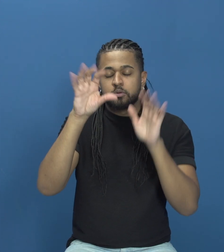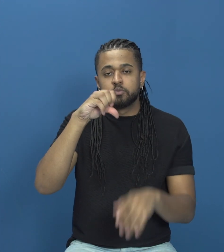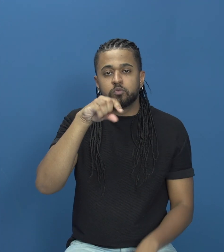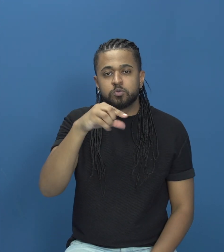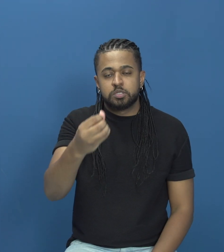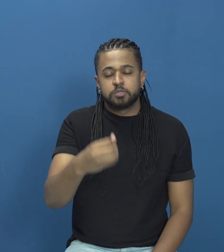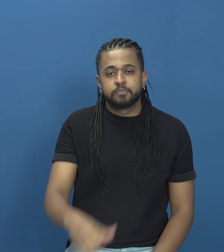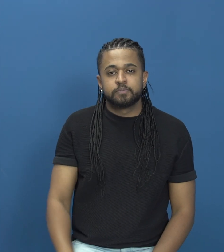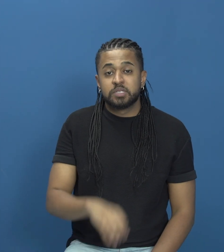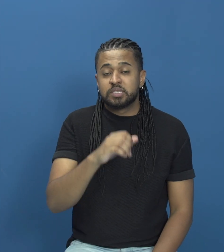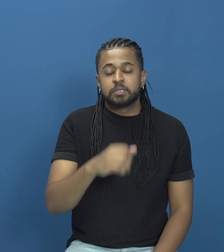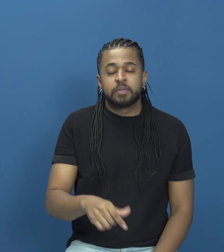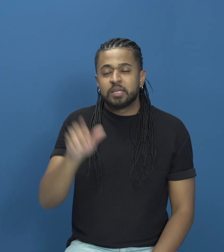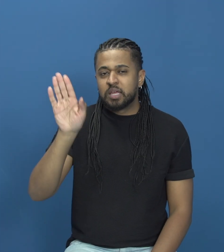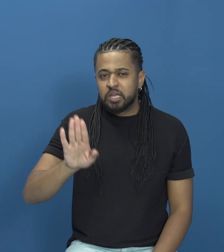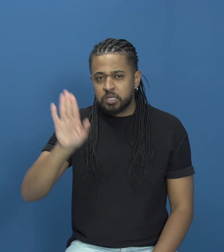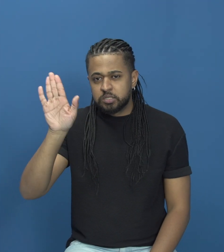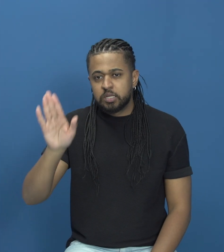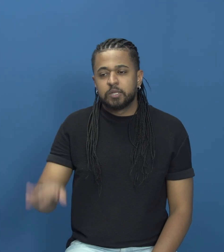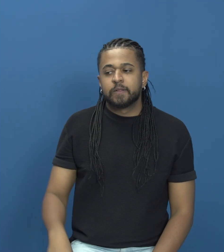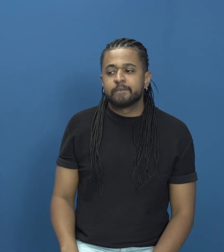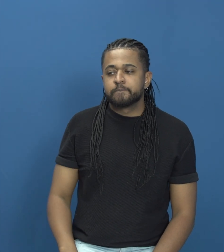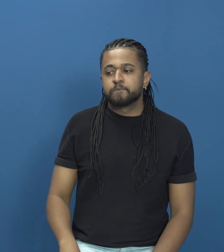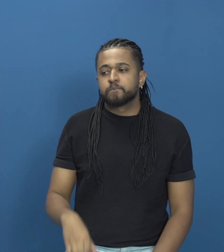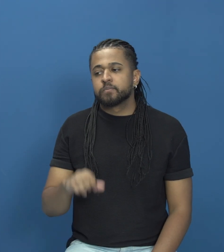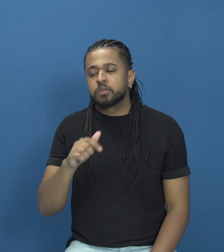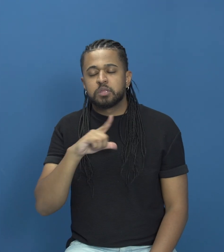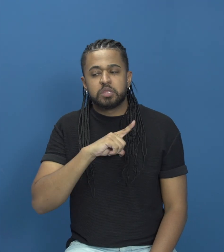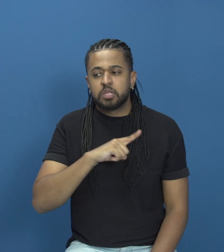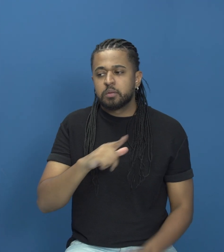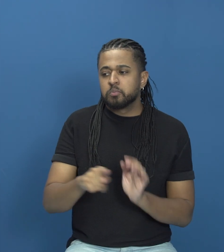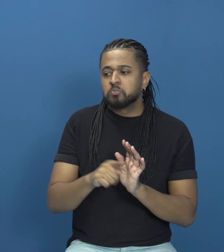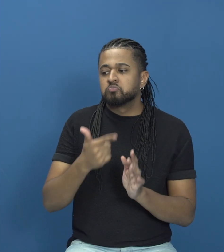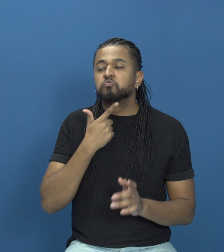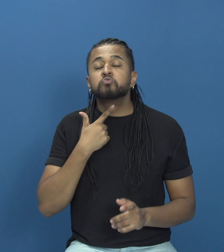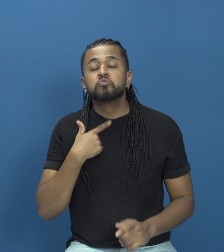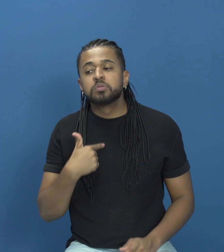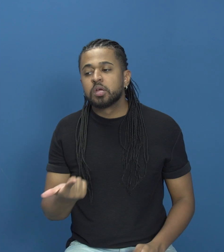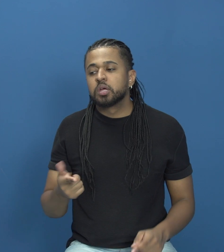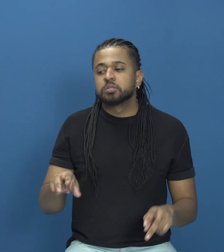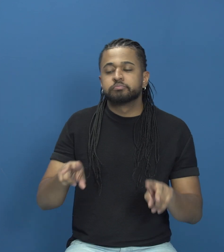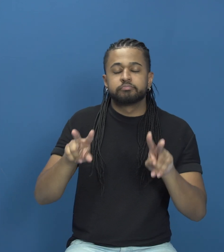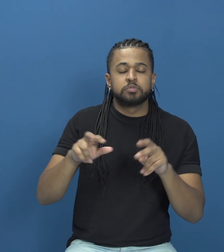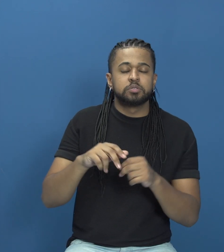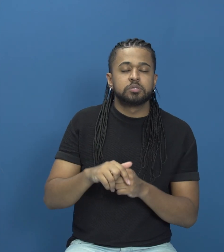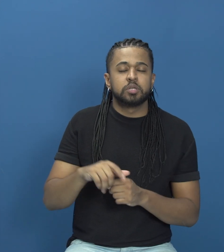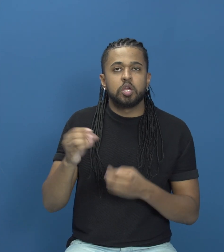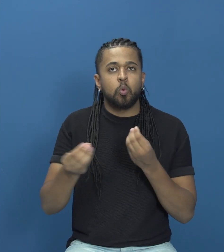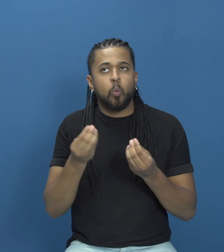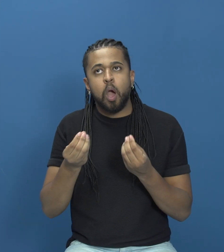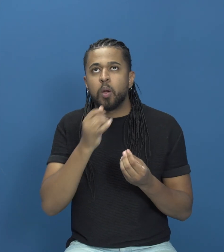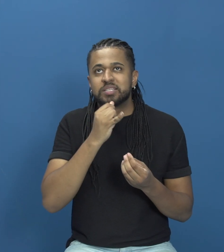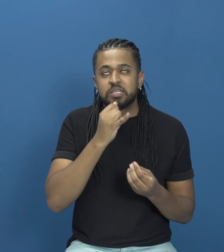9.6. Os candidatos às candidatas que, por razões alheias à sua vontade, abre parênteses, como,